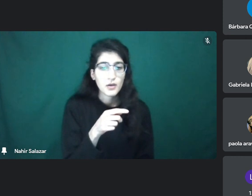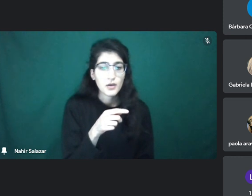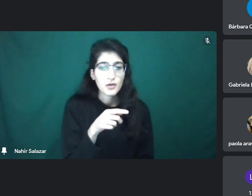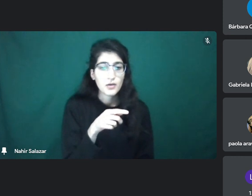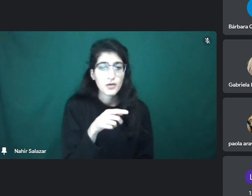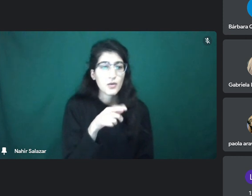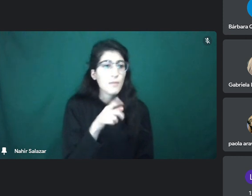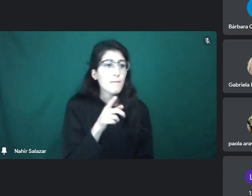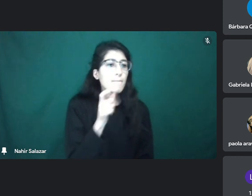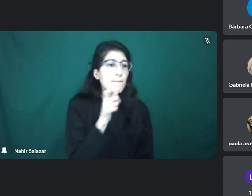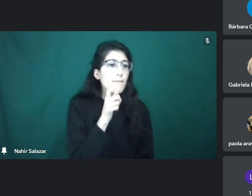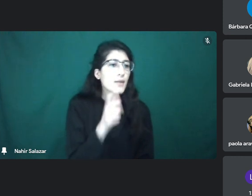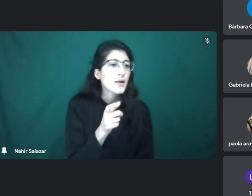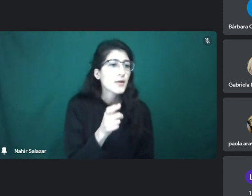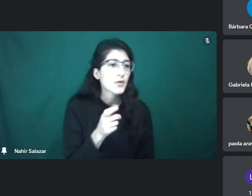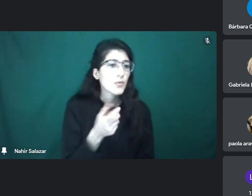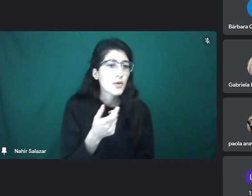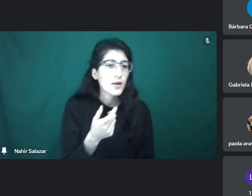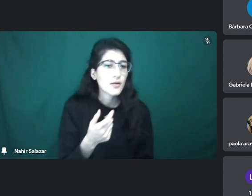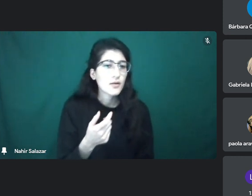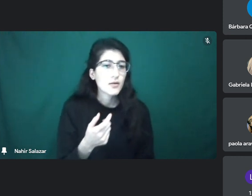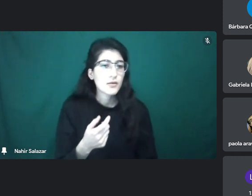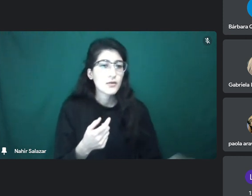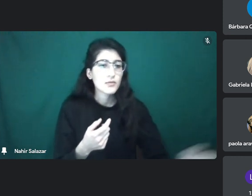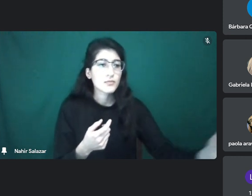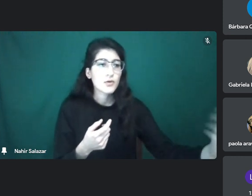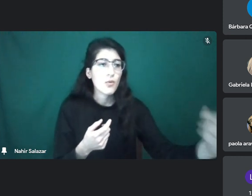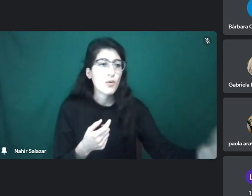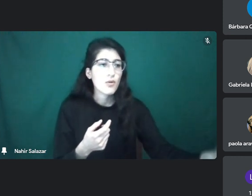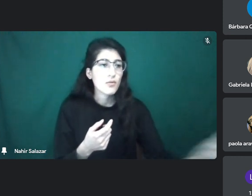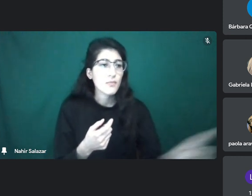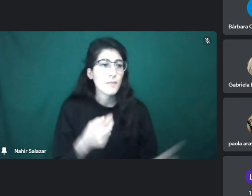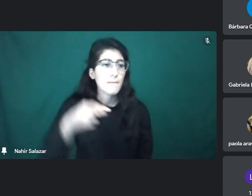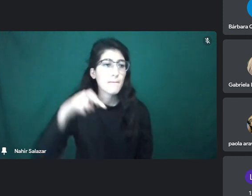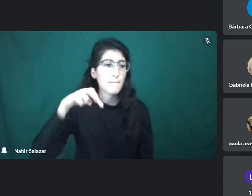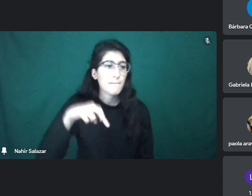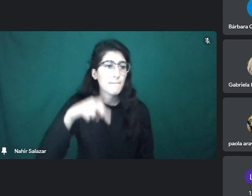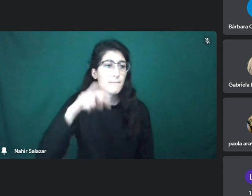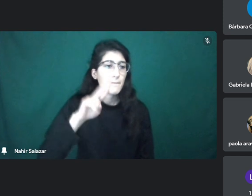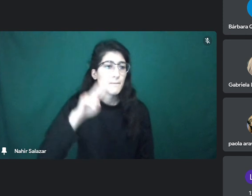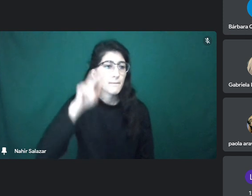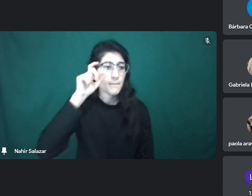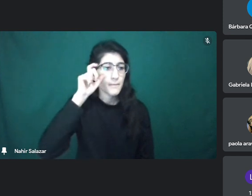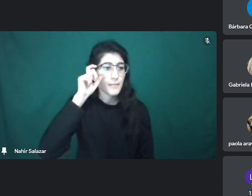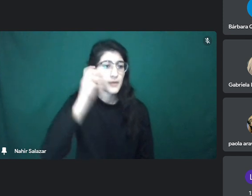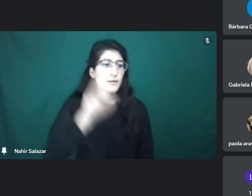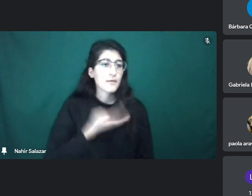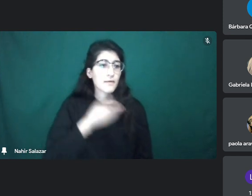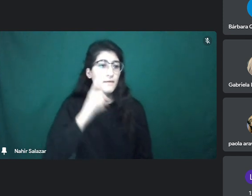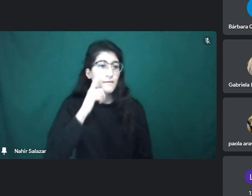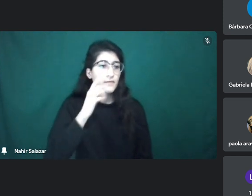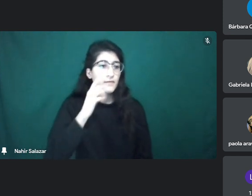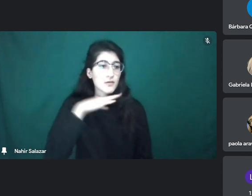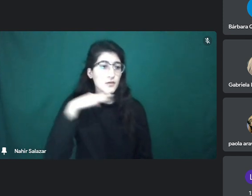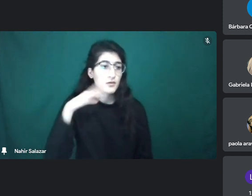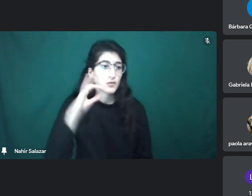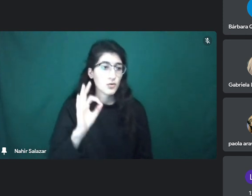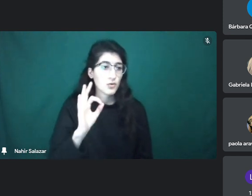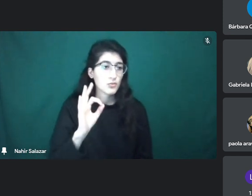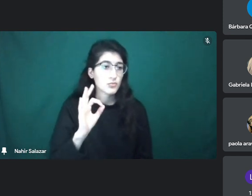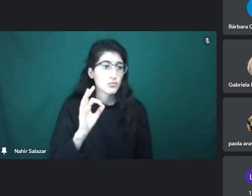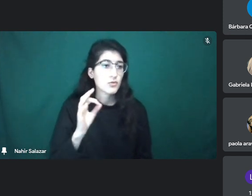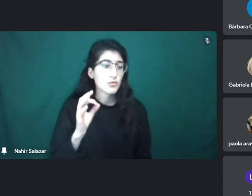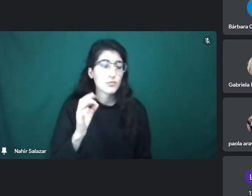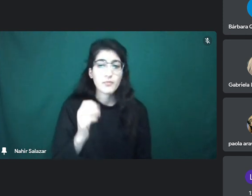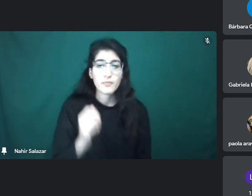palabra, otro adjetivo, se le agrega el sufijo en, ya sea prefijo o sufijo, se lo convierte en verbo,